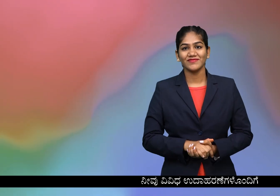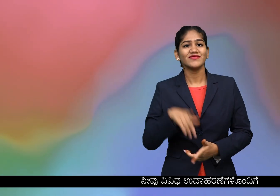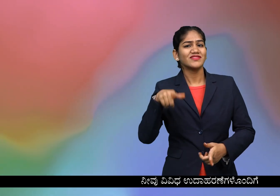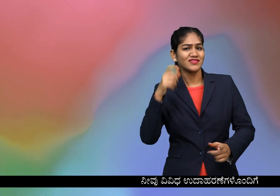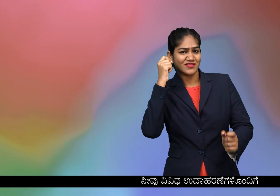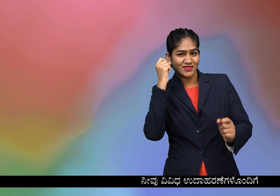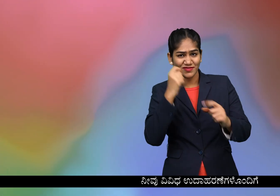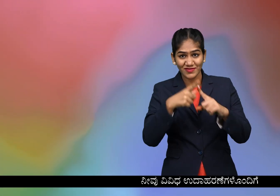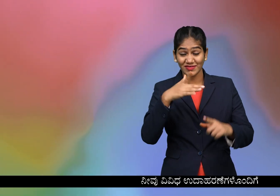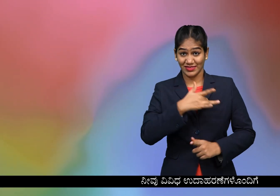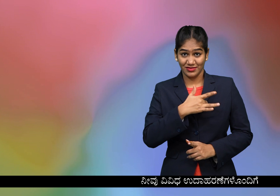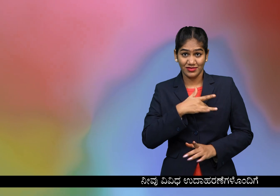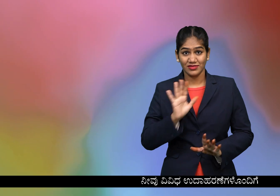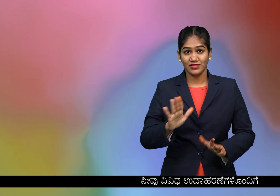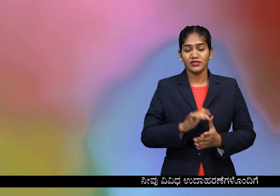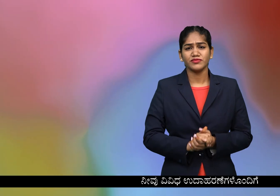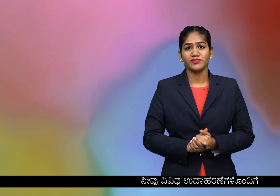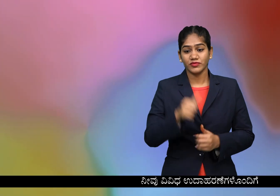ಉದಾಹರಣೆಗಳೊಂದಿಗೆ